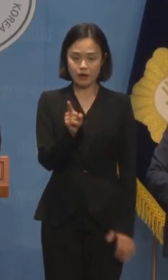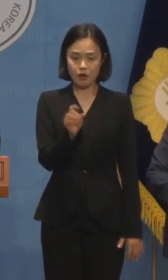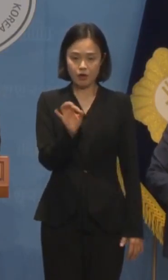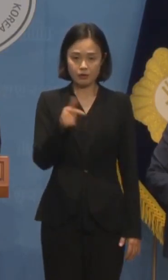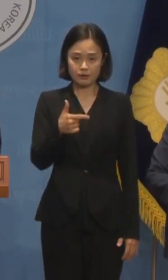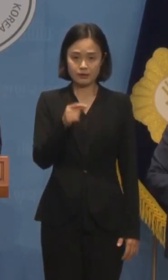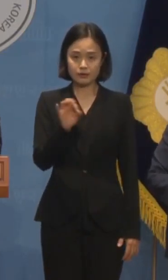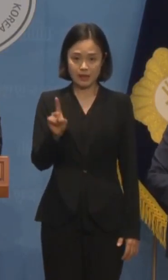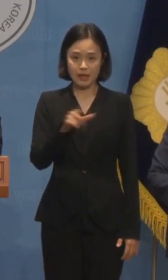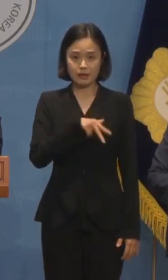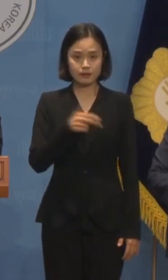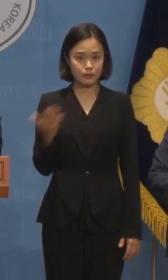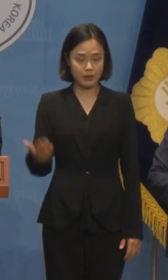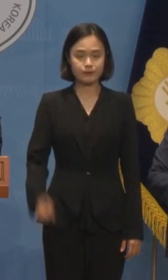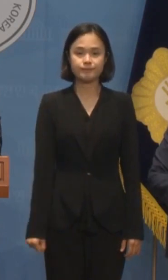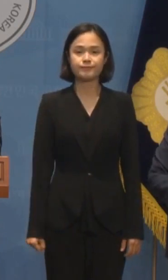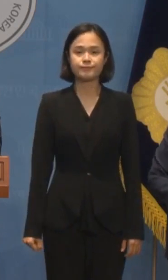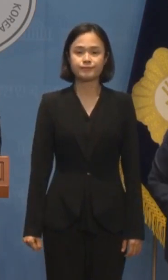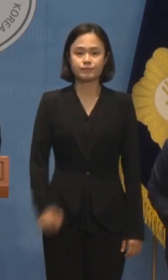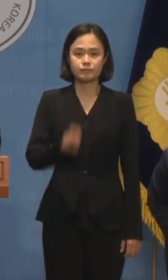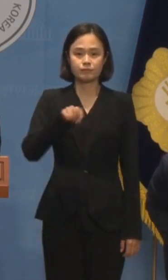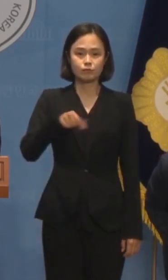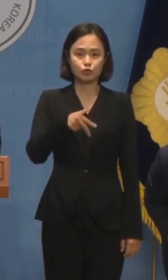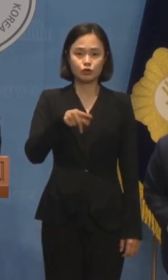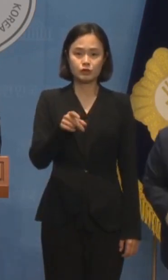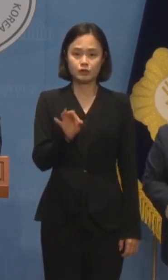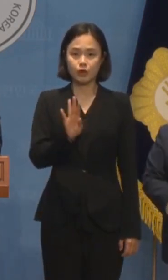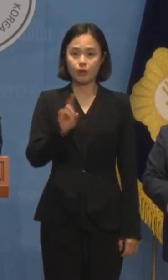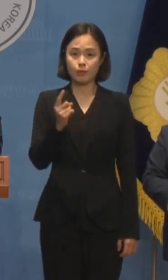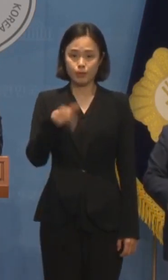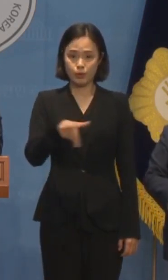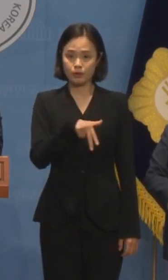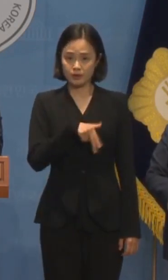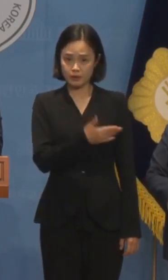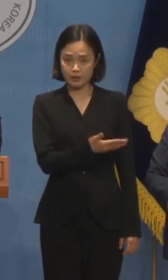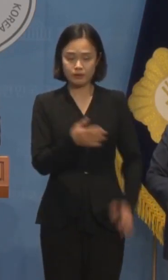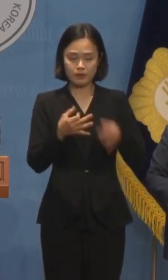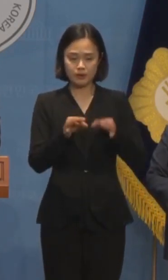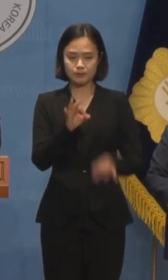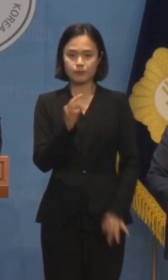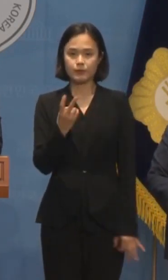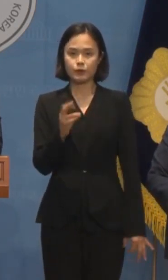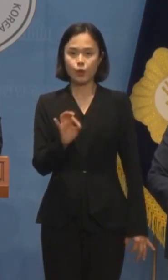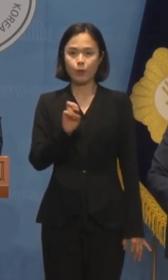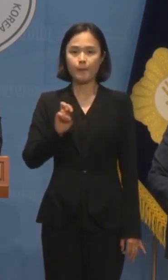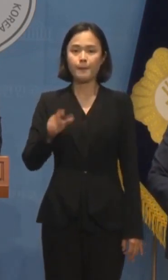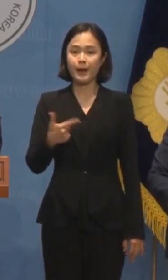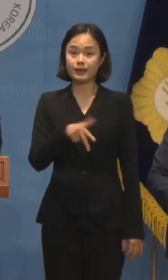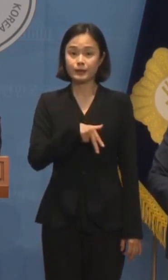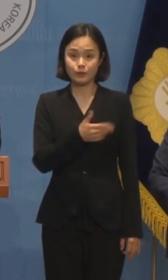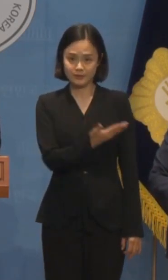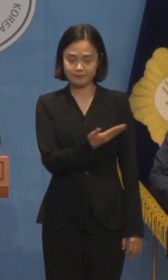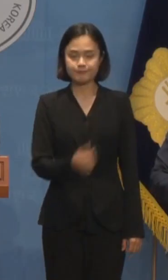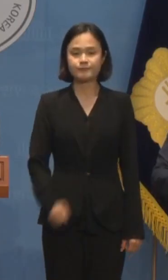참석하셨습니다. 문정복 의원님 참석하셨습니다. 김용만 의원님 참석하셨습니다.